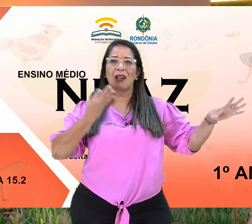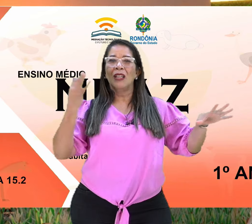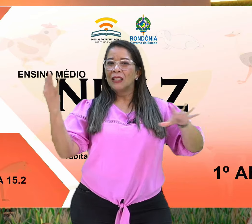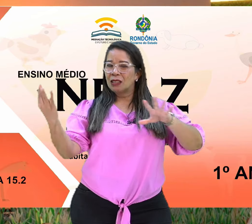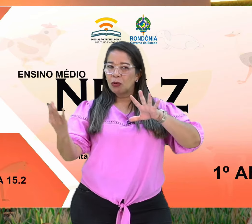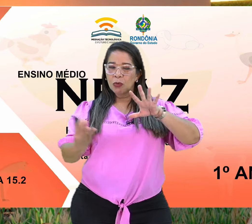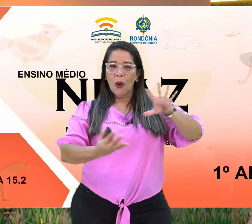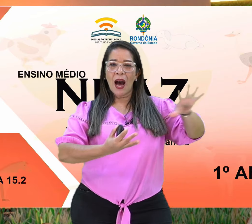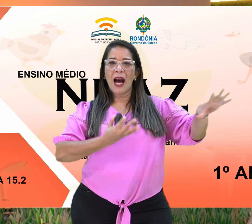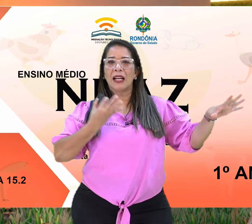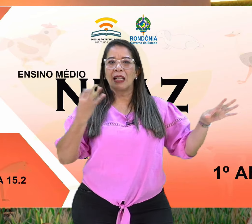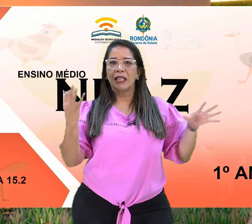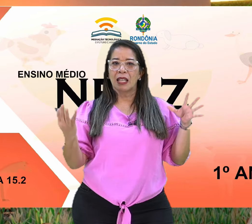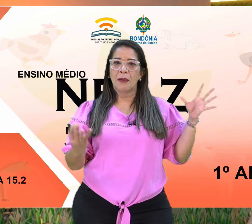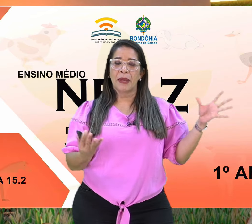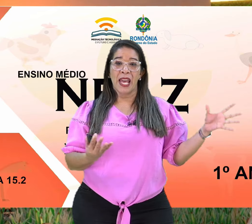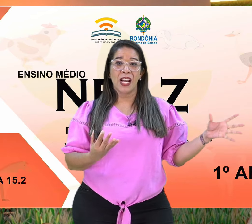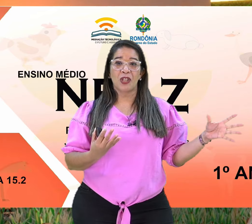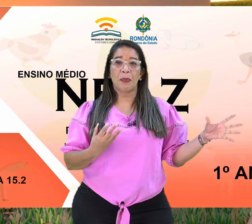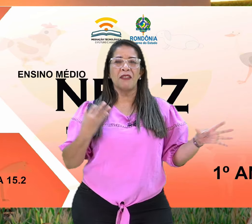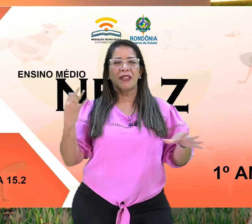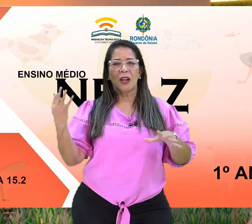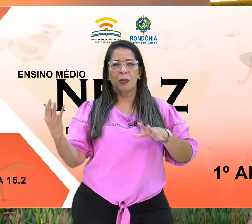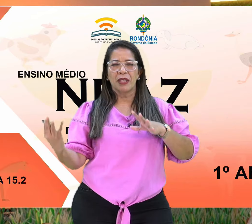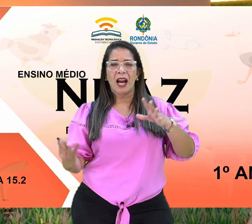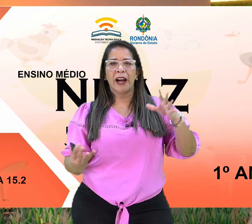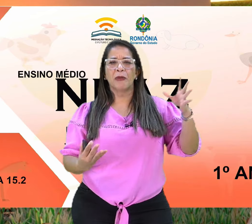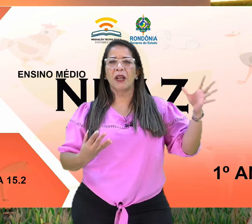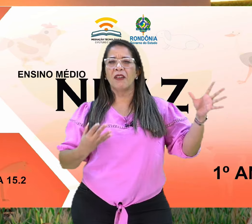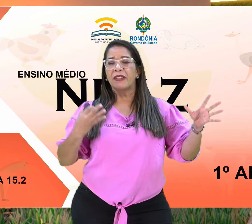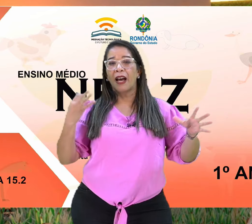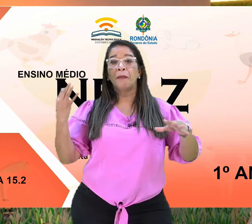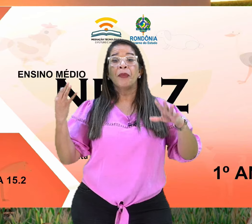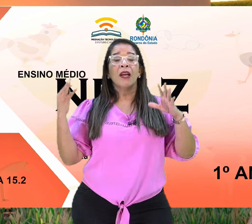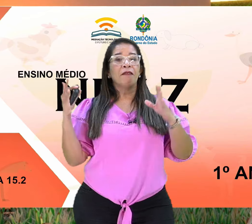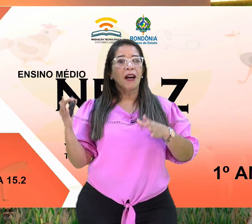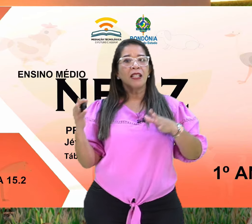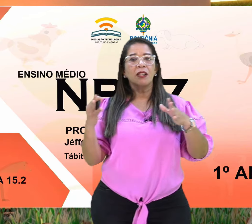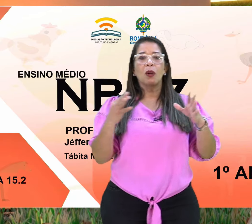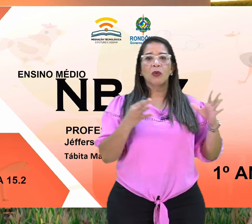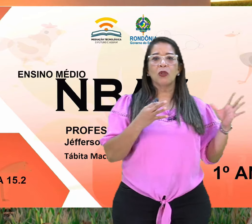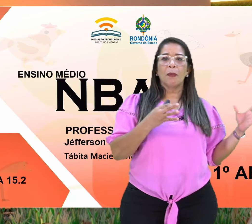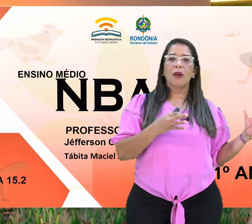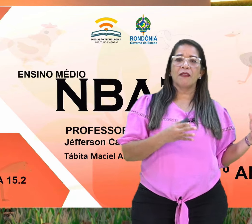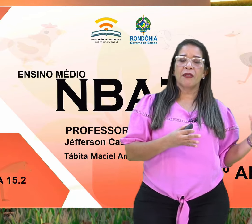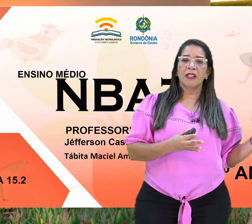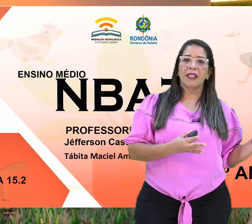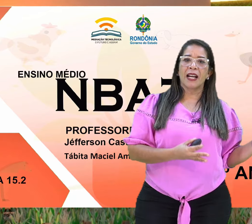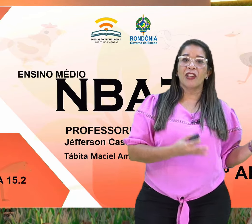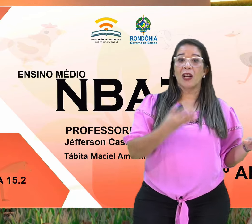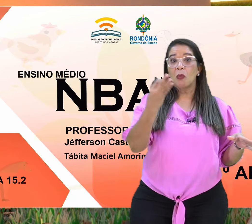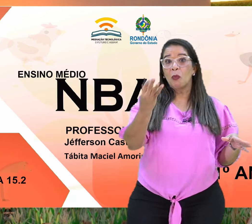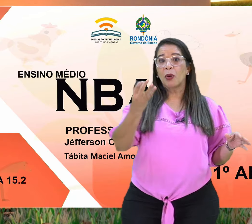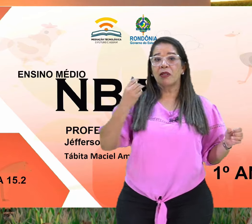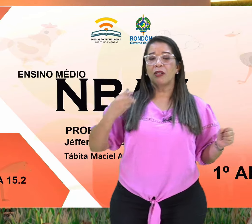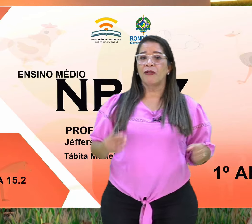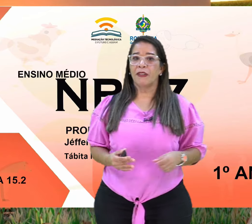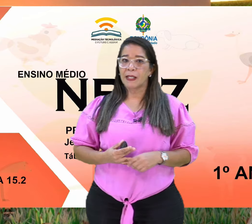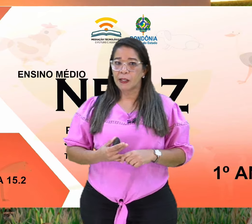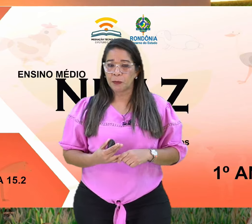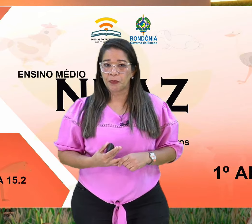troca do ar ali naquele ambiente, para evitar umidade, para evitar várias situações que possam vir desencadear